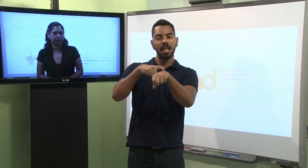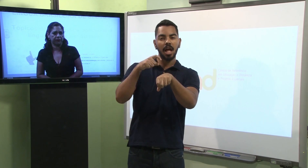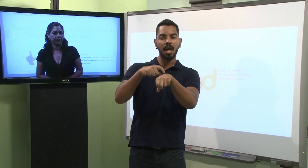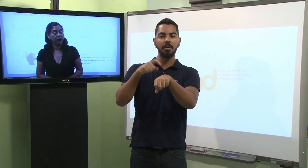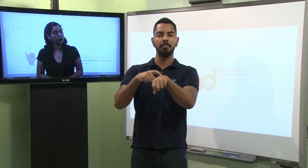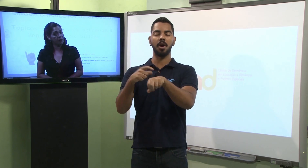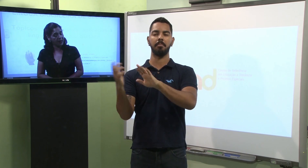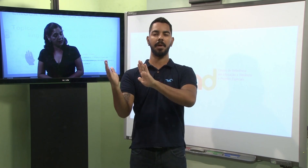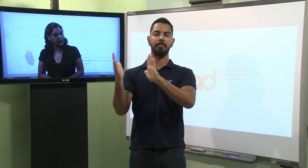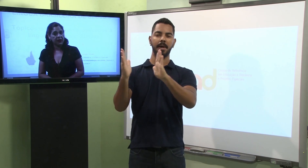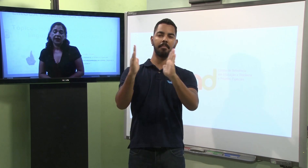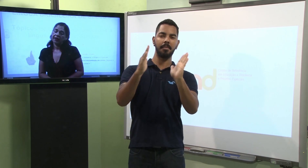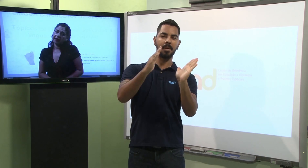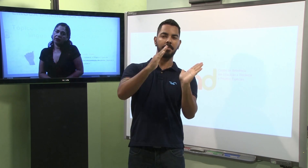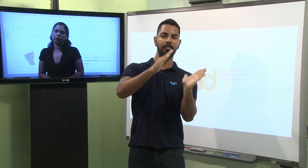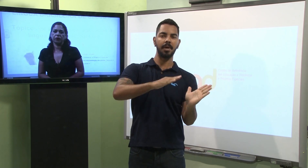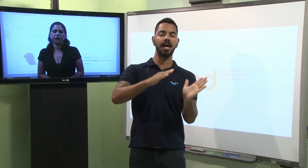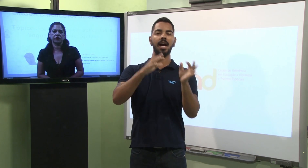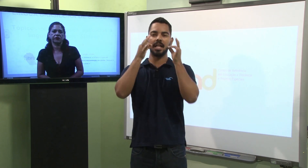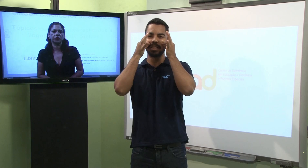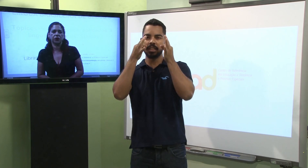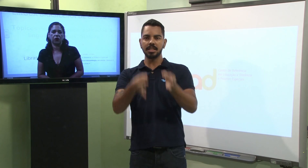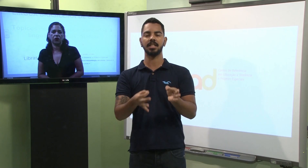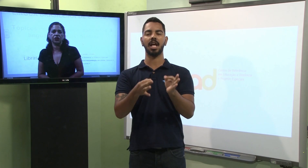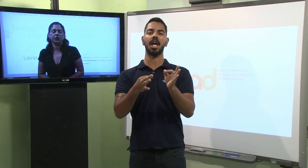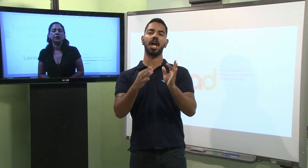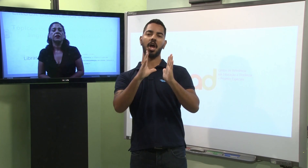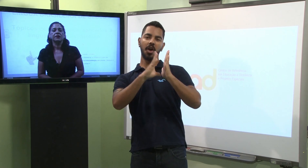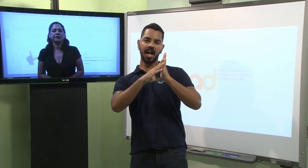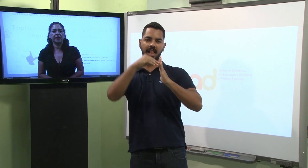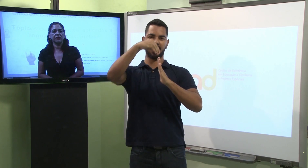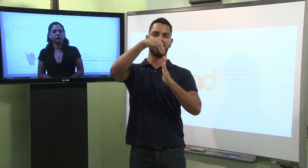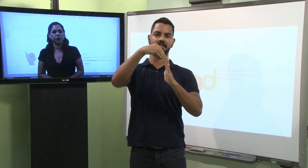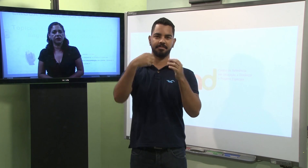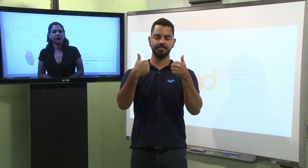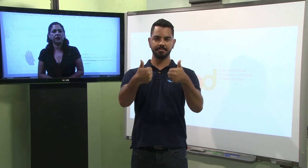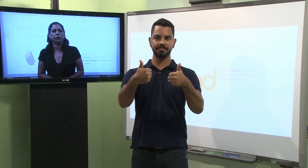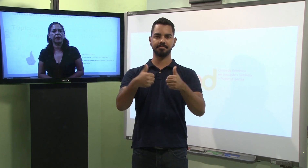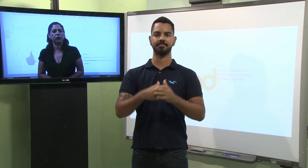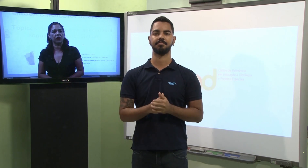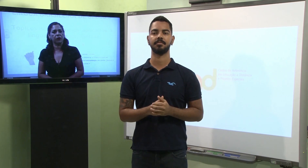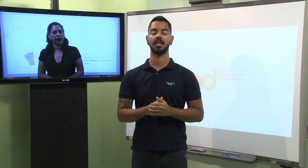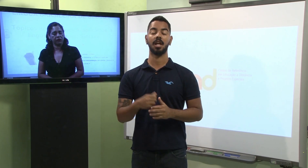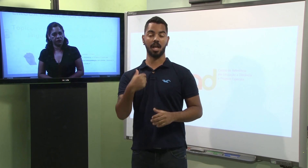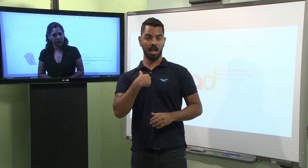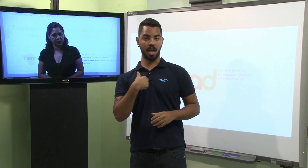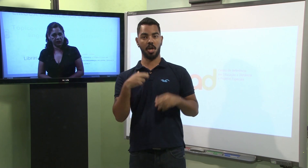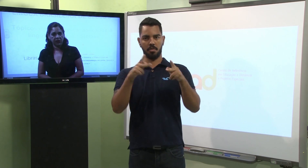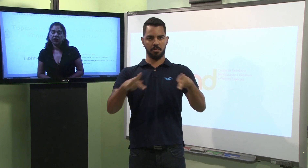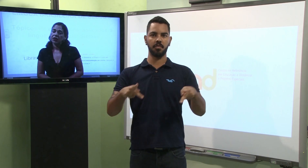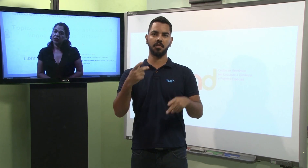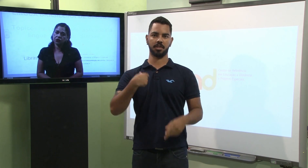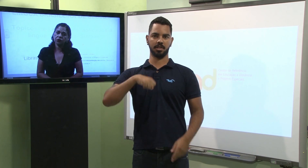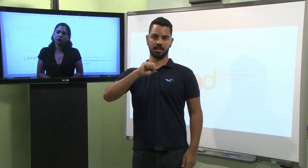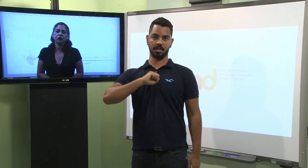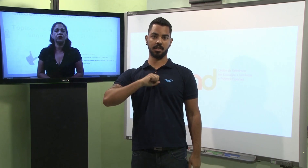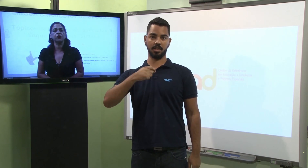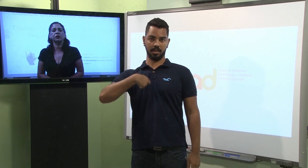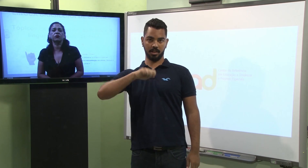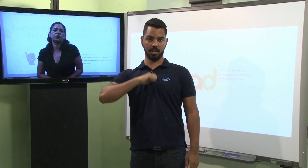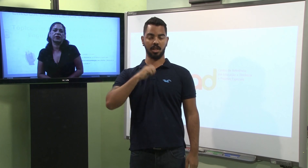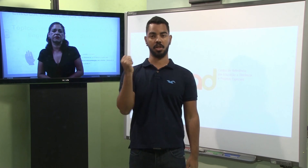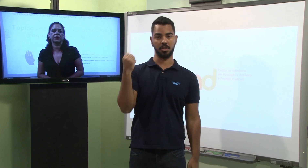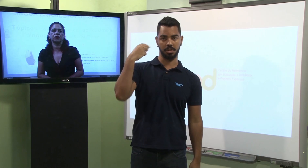aproveitar o seu tempo. No mais, eu, professora Simone Rocha, estarei à disposição para colaborar com vocês e